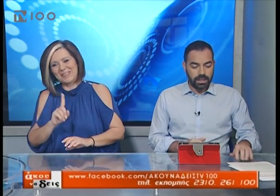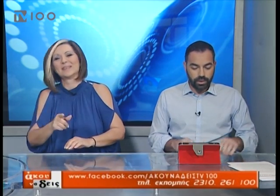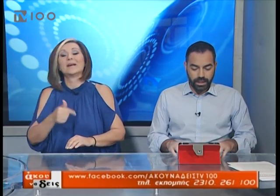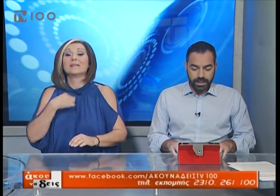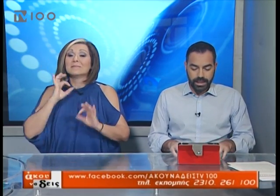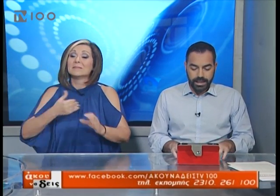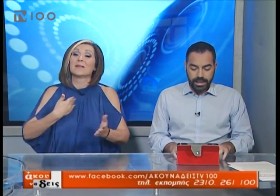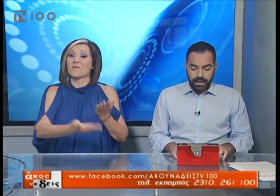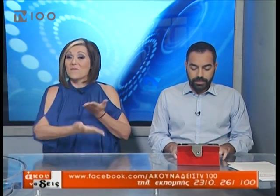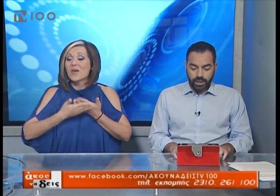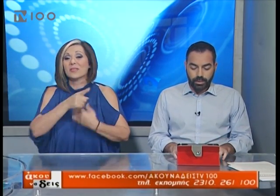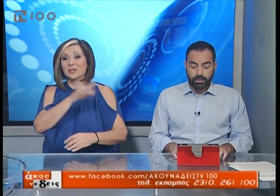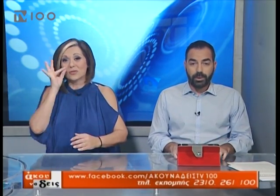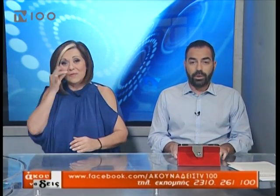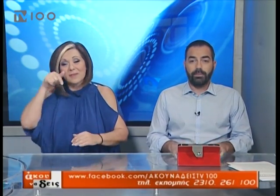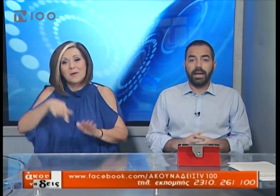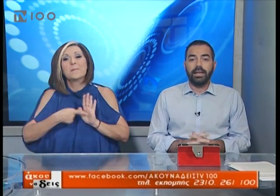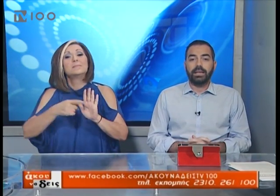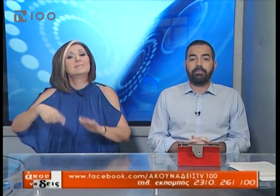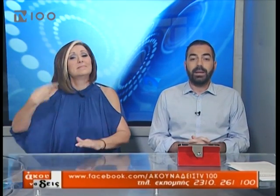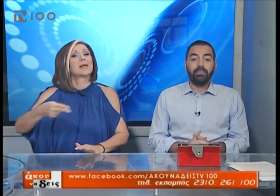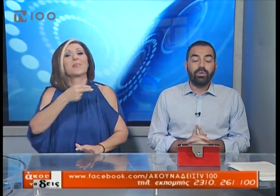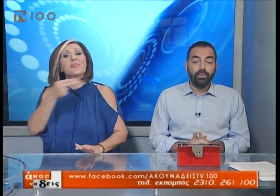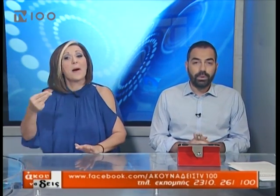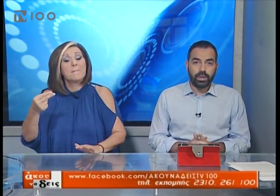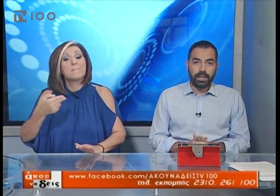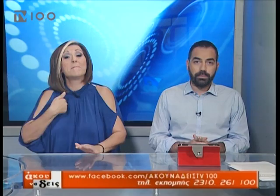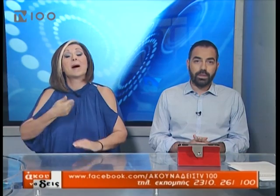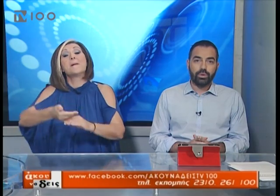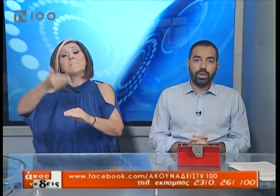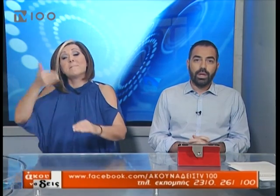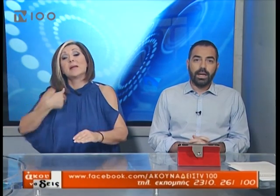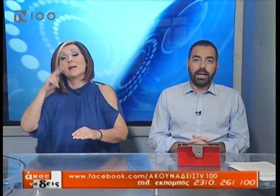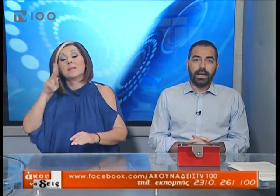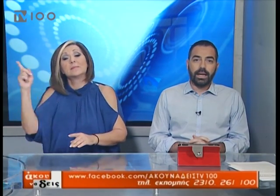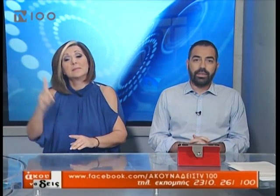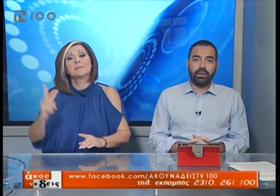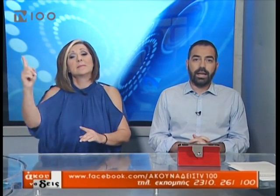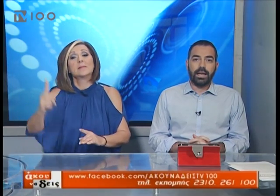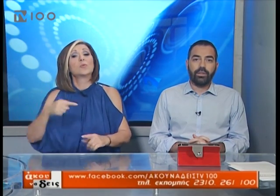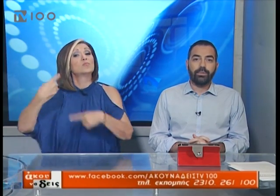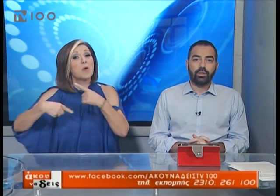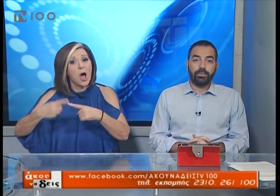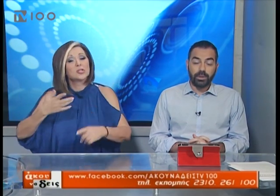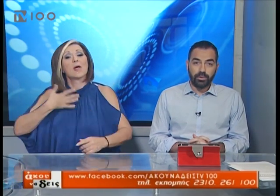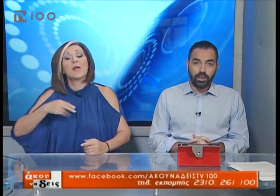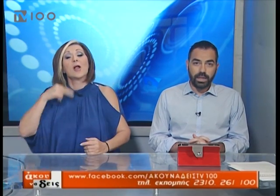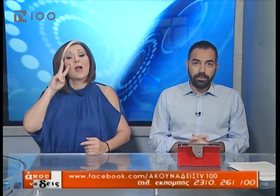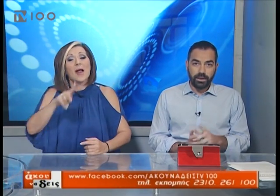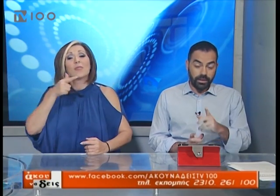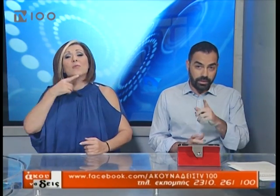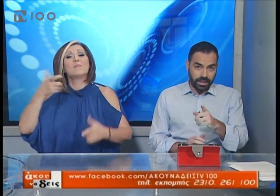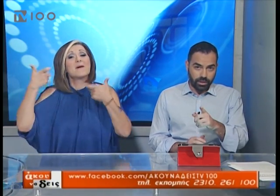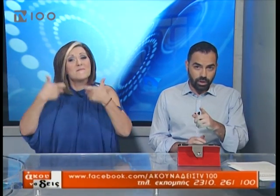της Σοφίας Τσερέλη, θα παρουσιάσουμε το επόμενο θέμα και πριν δούμε τους καλεσμένους, θέλω να δούμε το επόμενο βίντεο